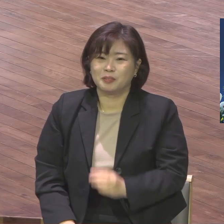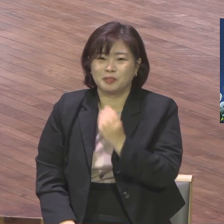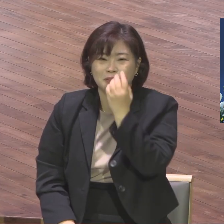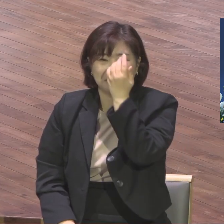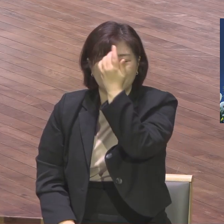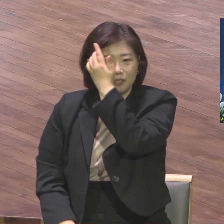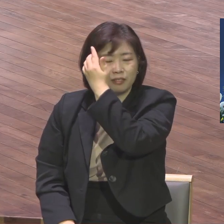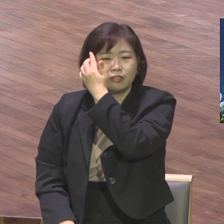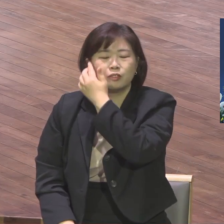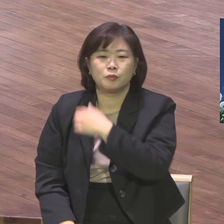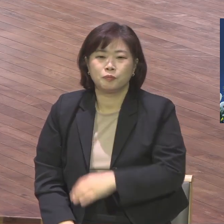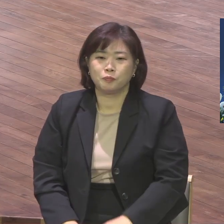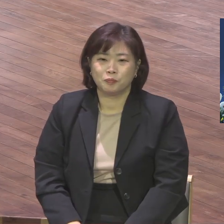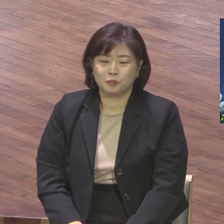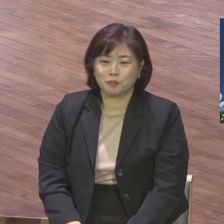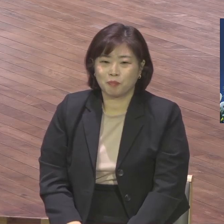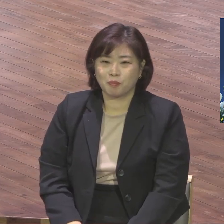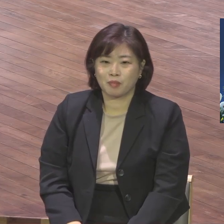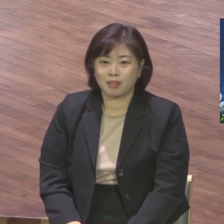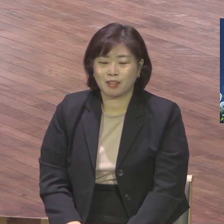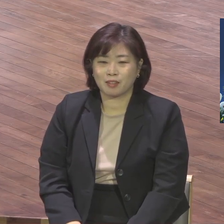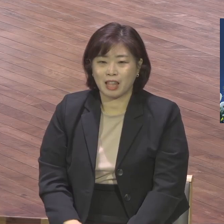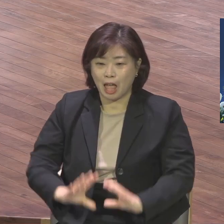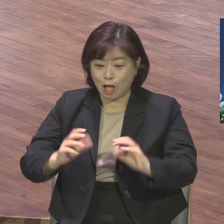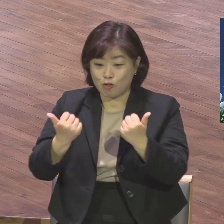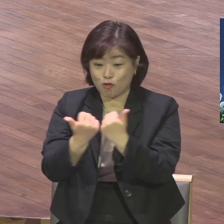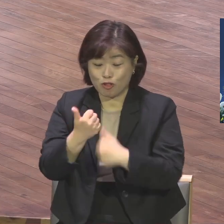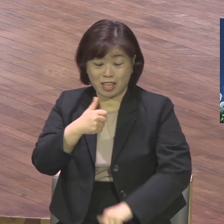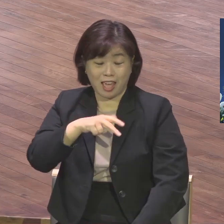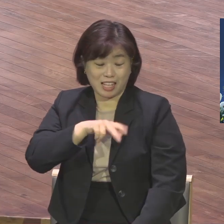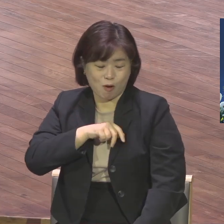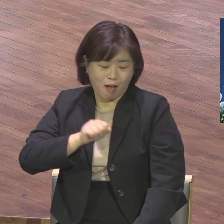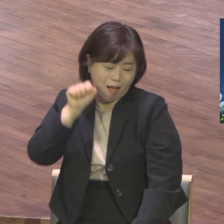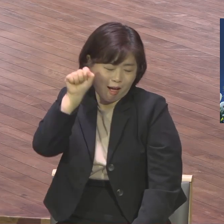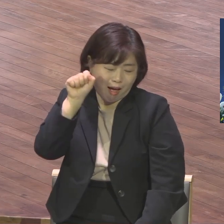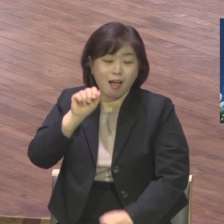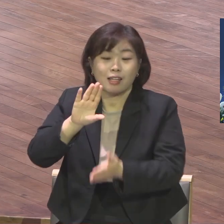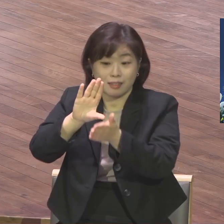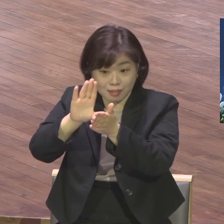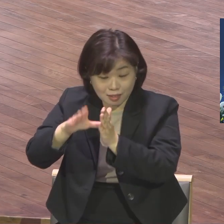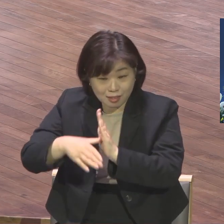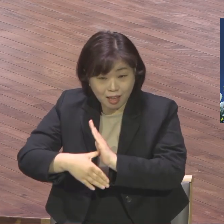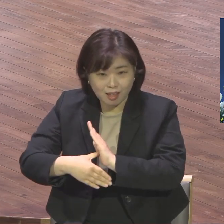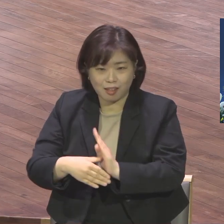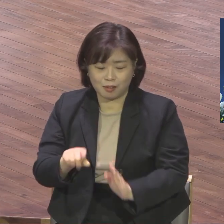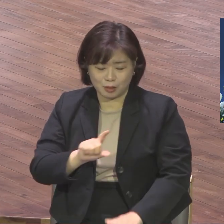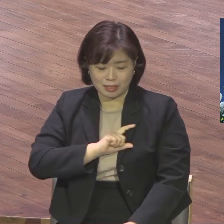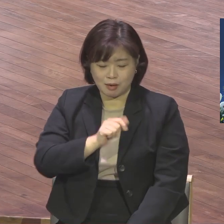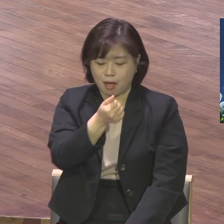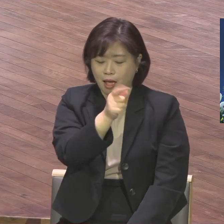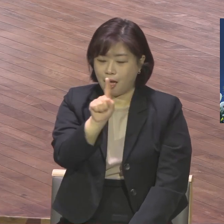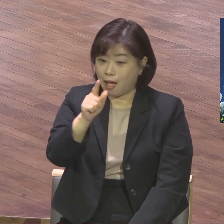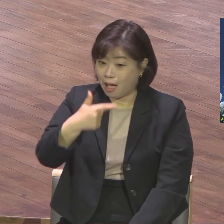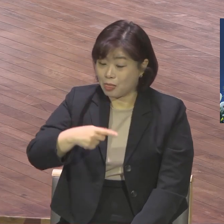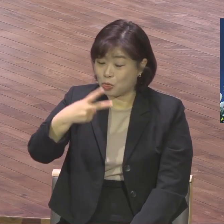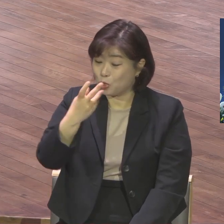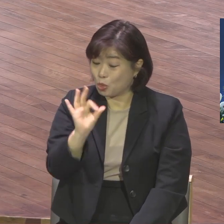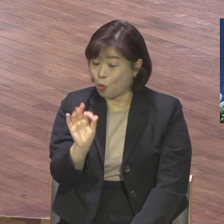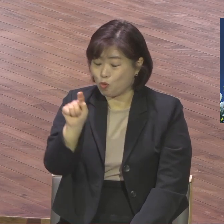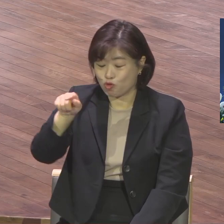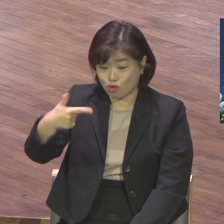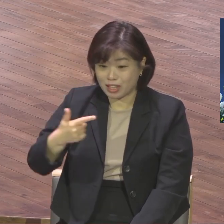아니 그 저 뭡니까 한참 그 선거할 때 한동훈 그 유상대책